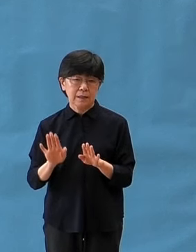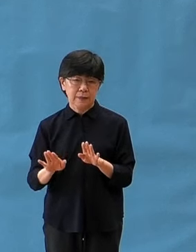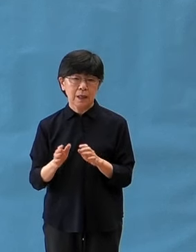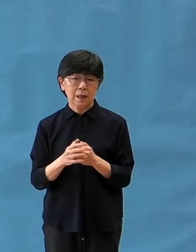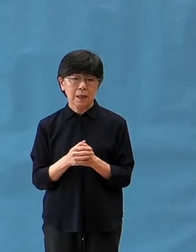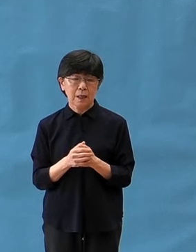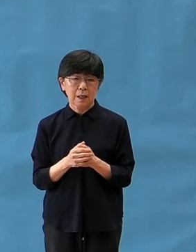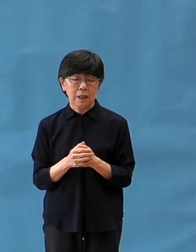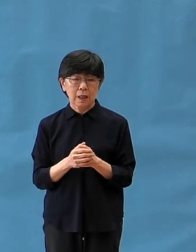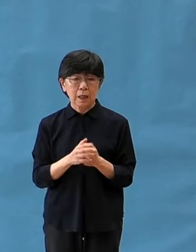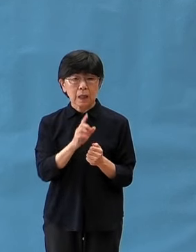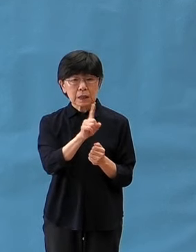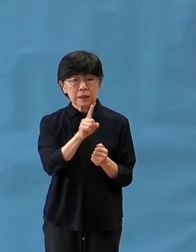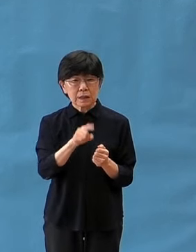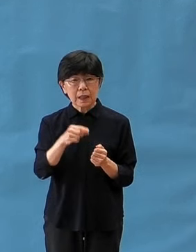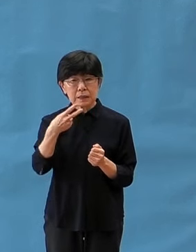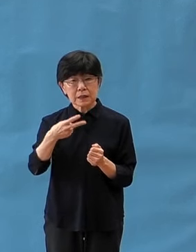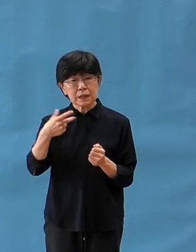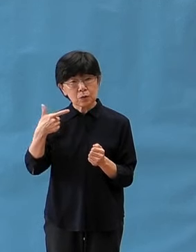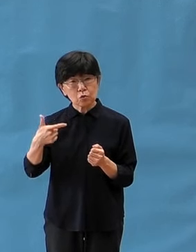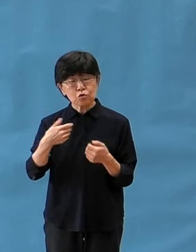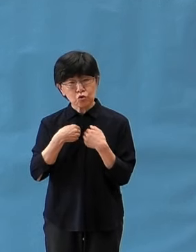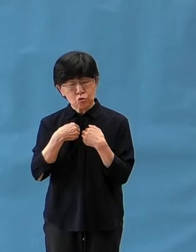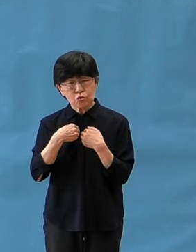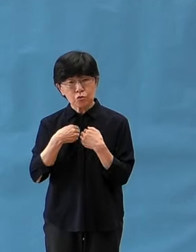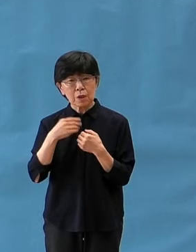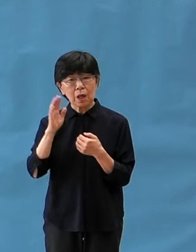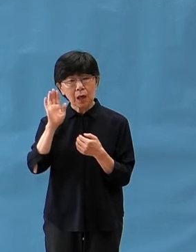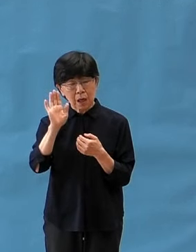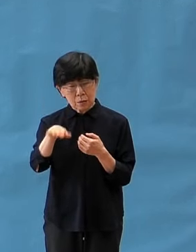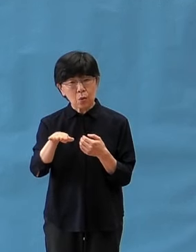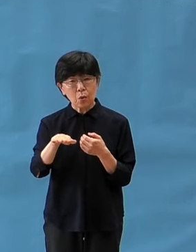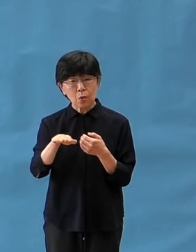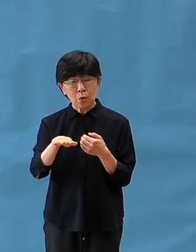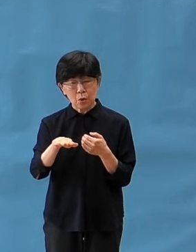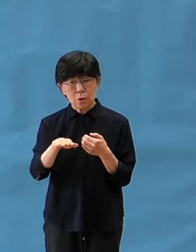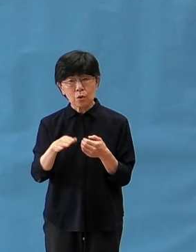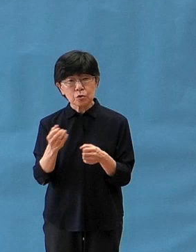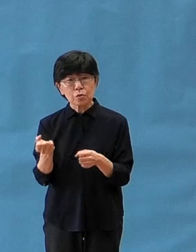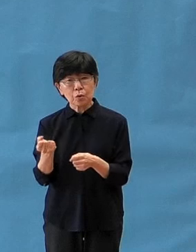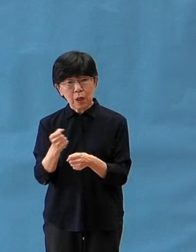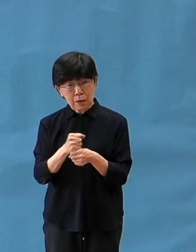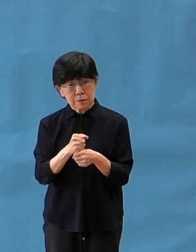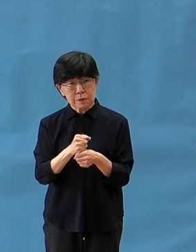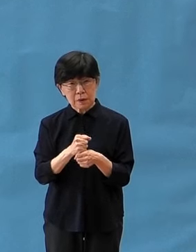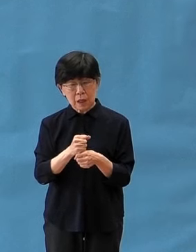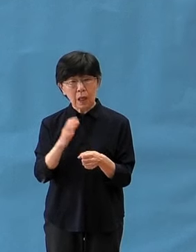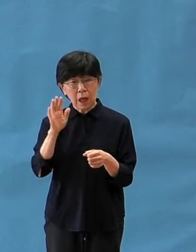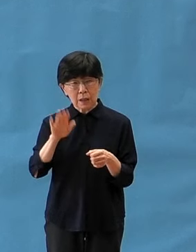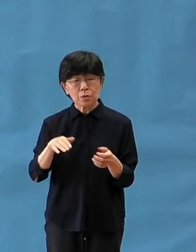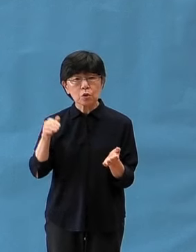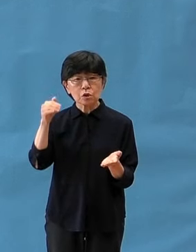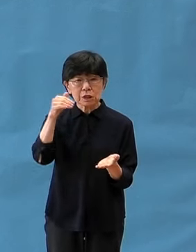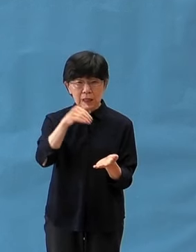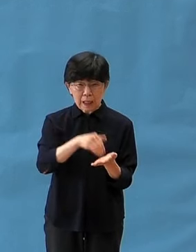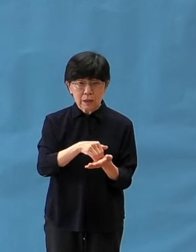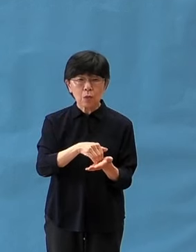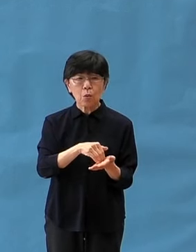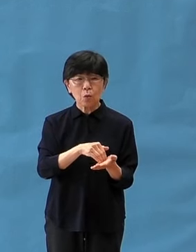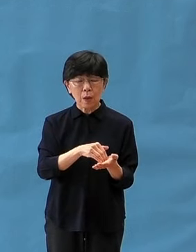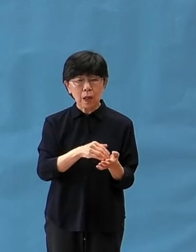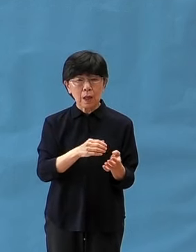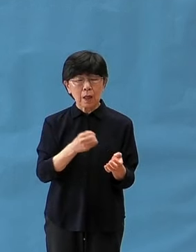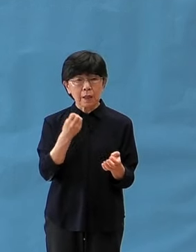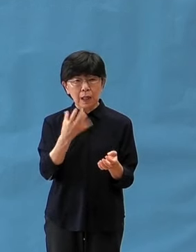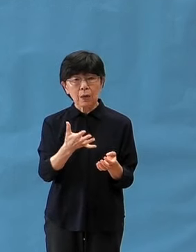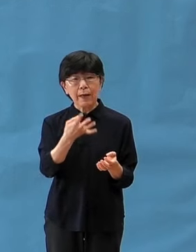ですね、確か 1.26 ショックって言われて、その後出生率が回復して、もう一回また過去最低を更新したのが令和4年の合計